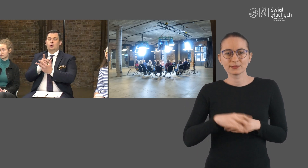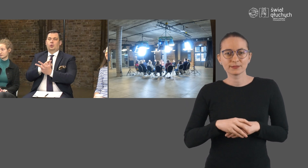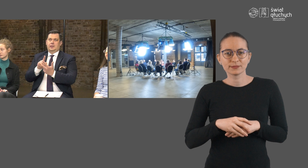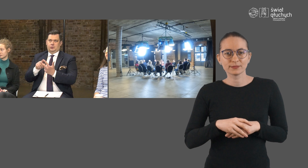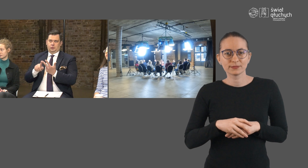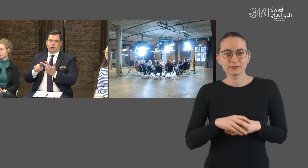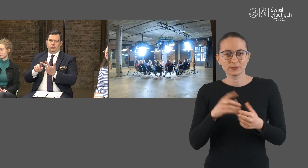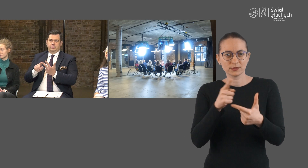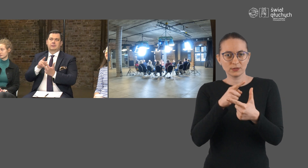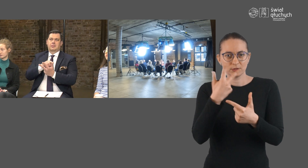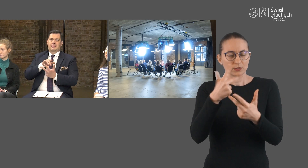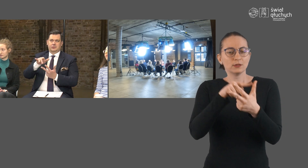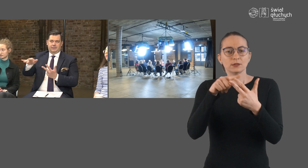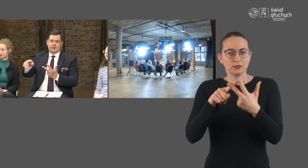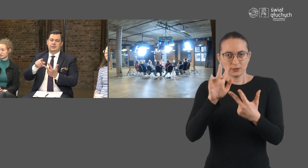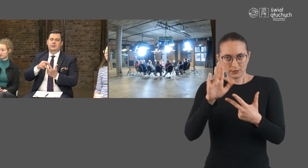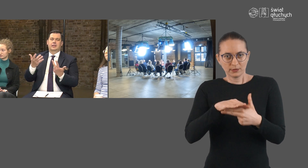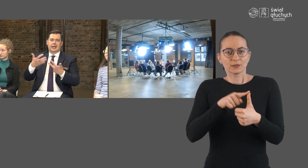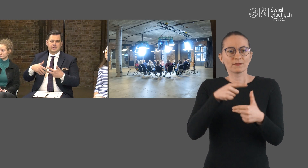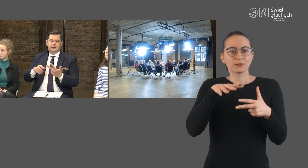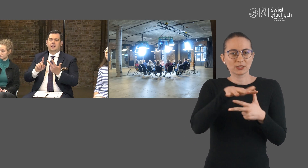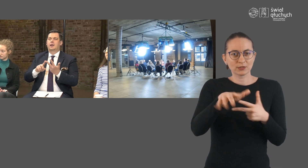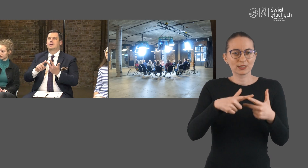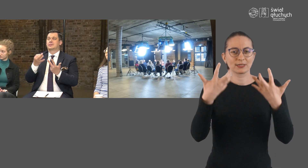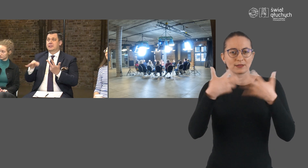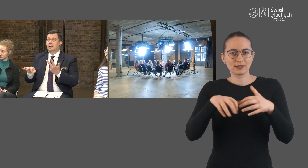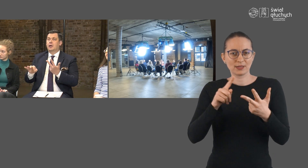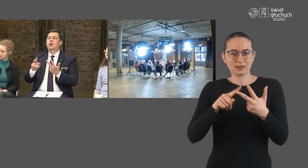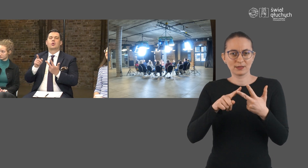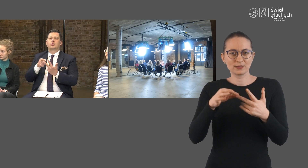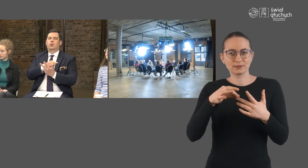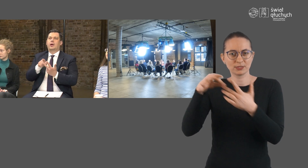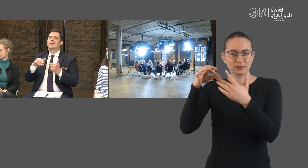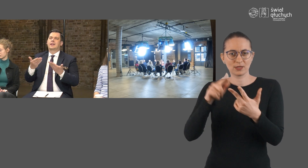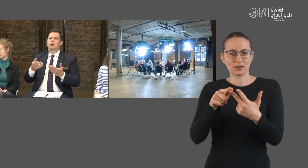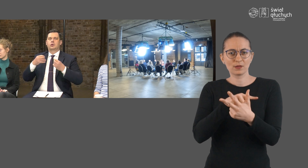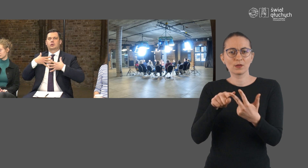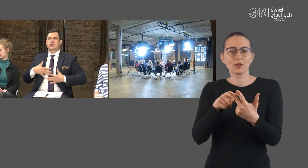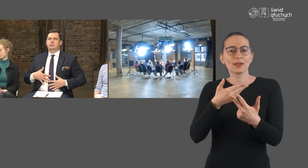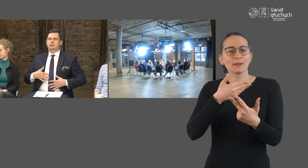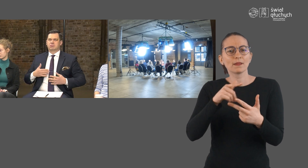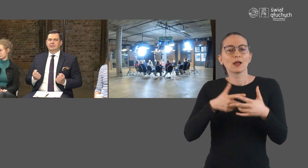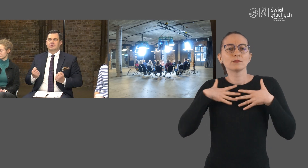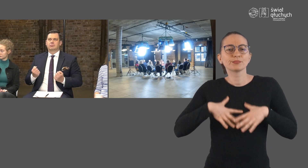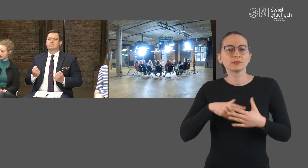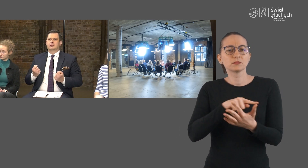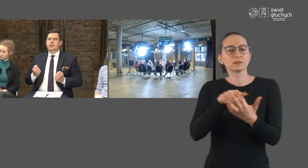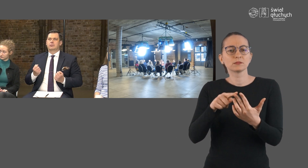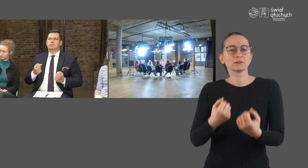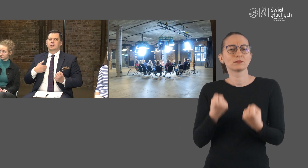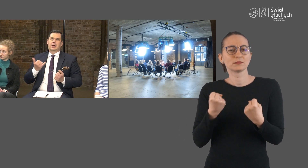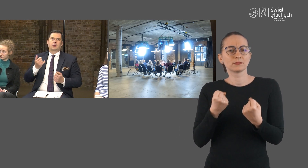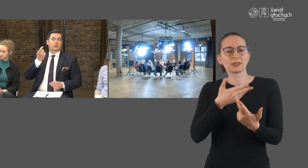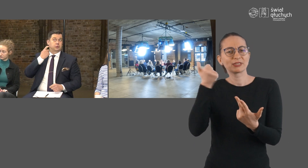pytanie. Która z tych szkół, masowa, integracyjna czy specjalna, które dało taką